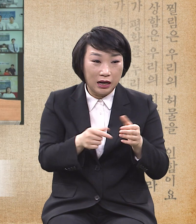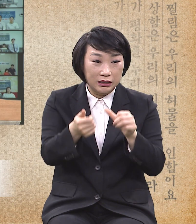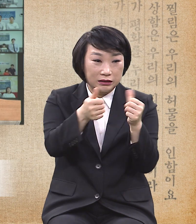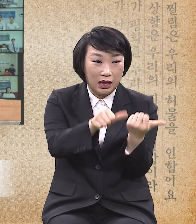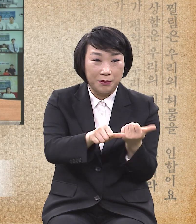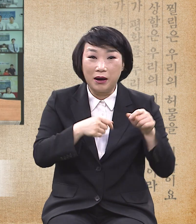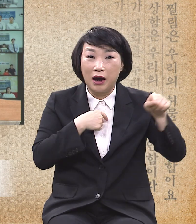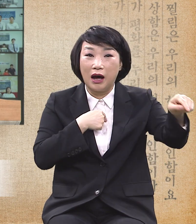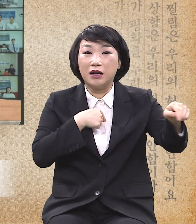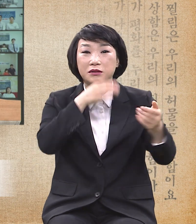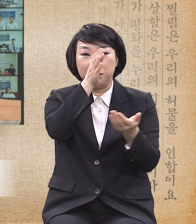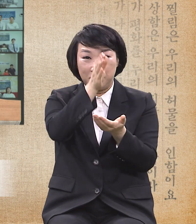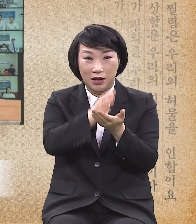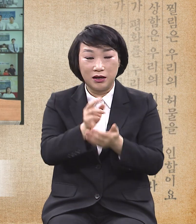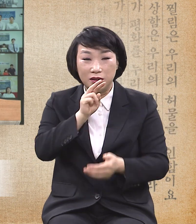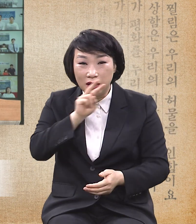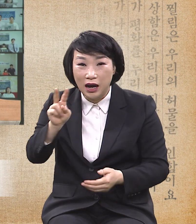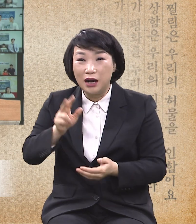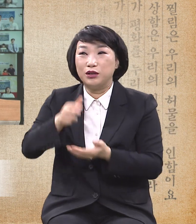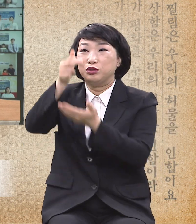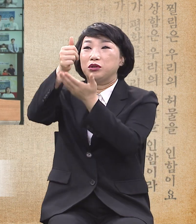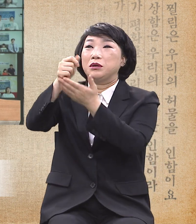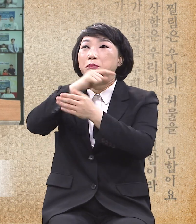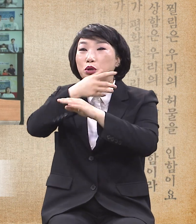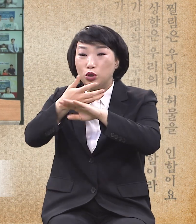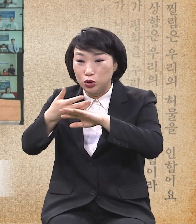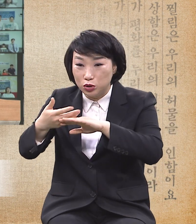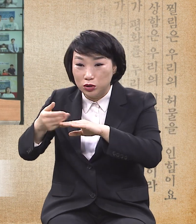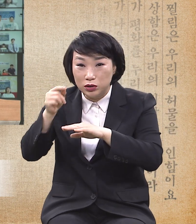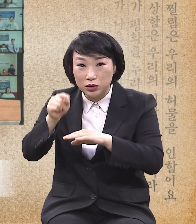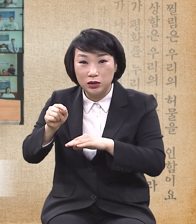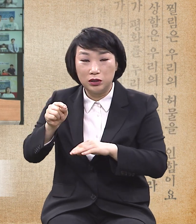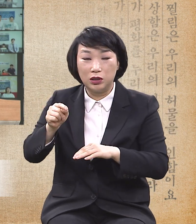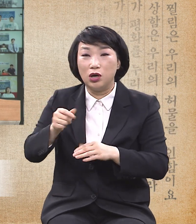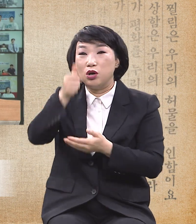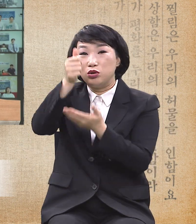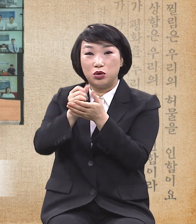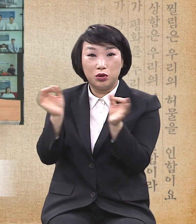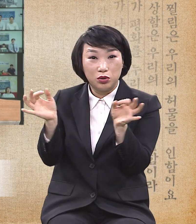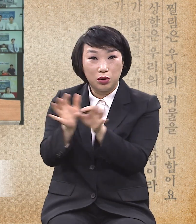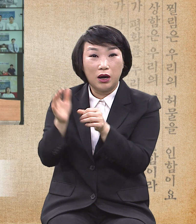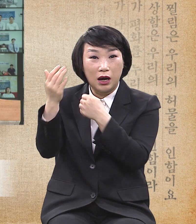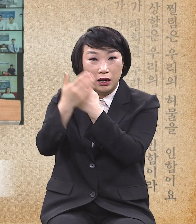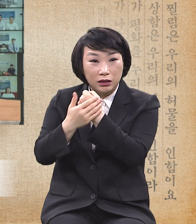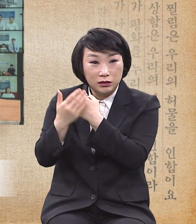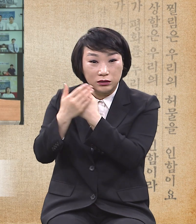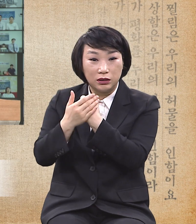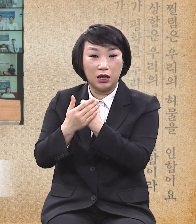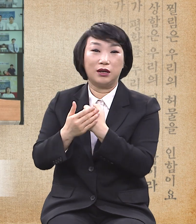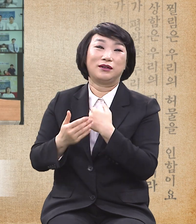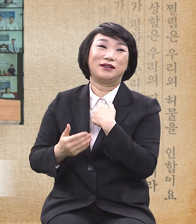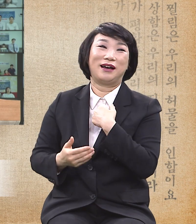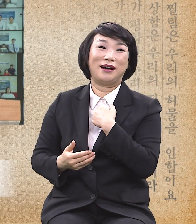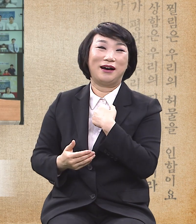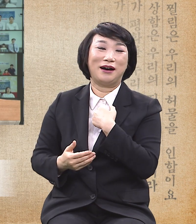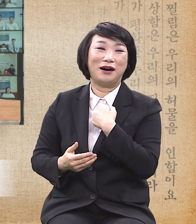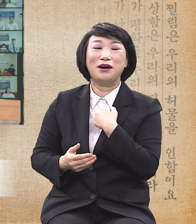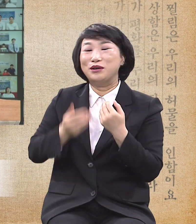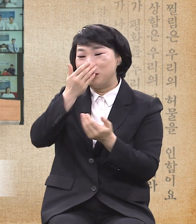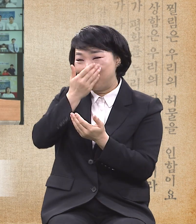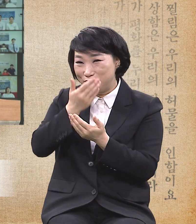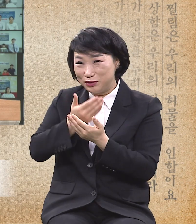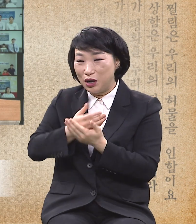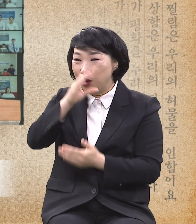사망으로 돌아가지 말아야 주님이 피 흘리신 속죄의 은총이